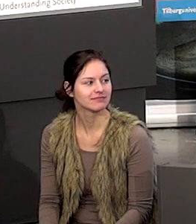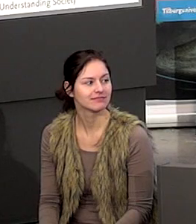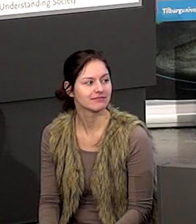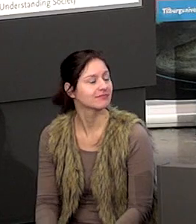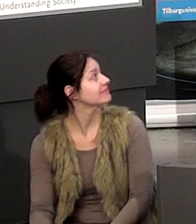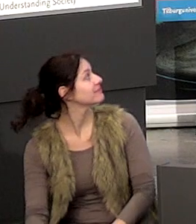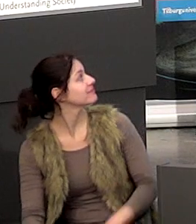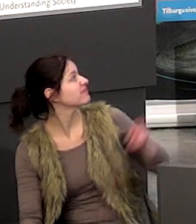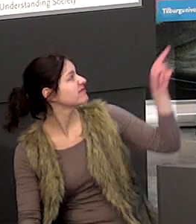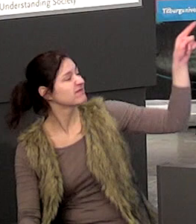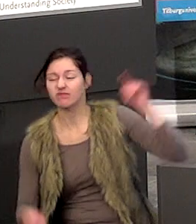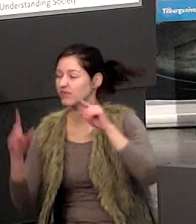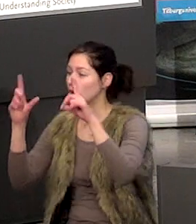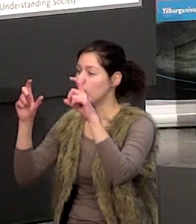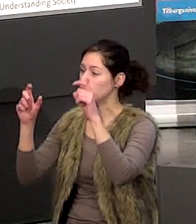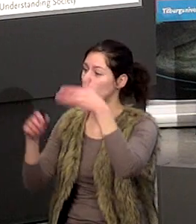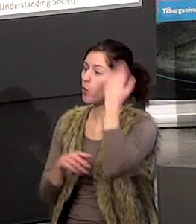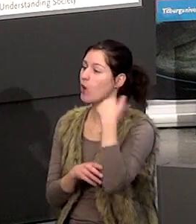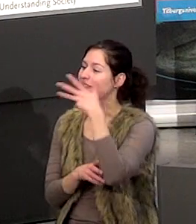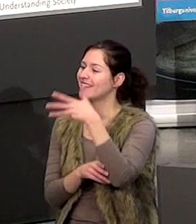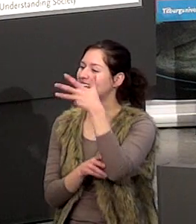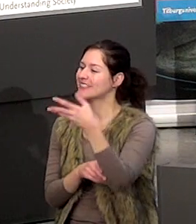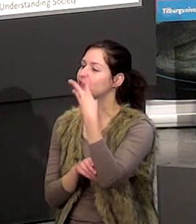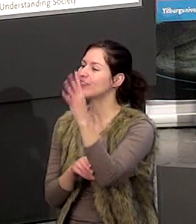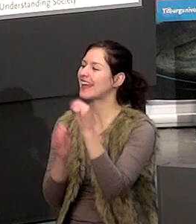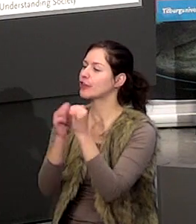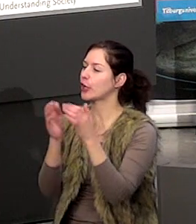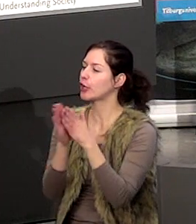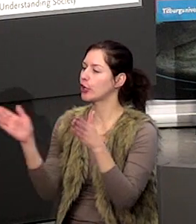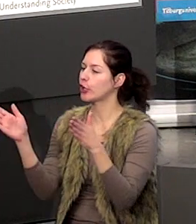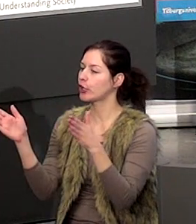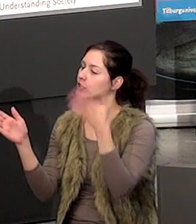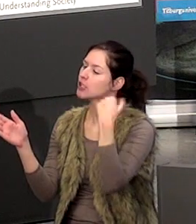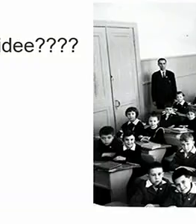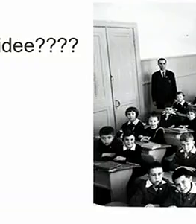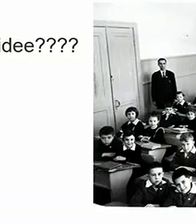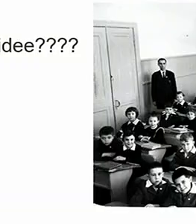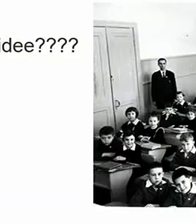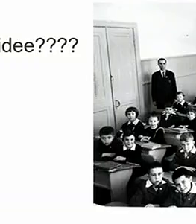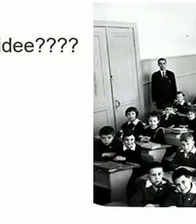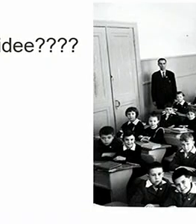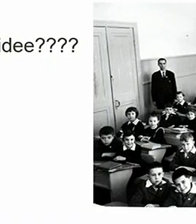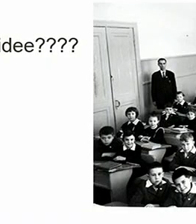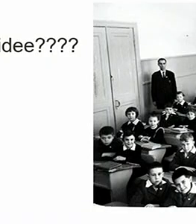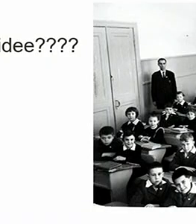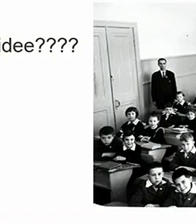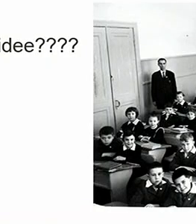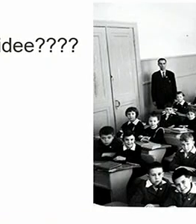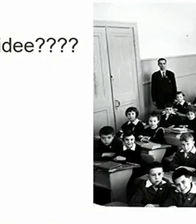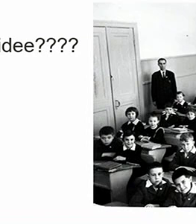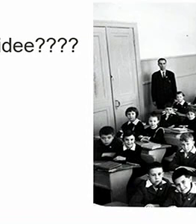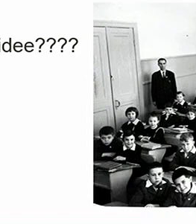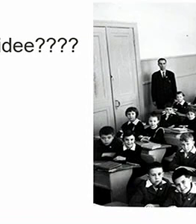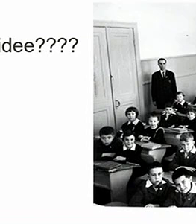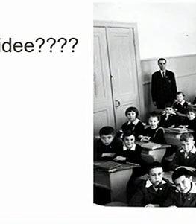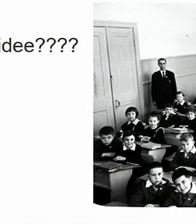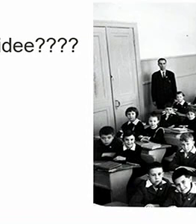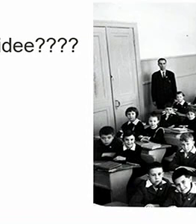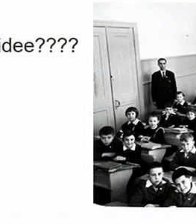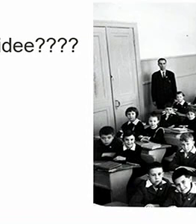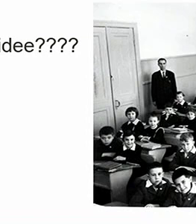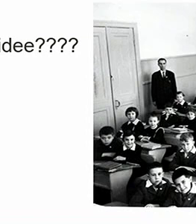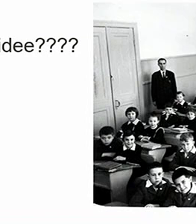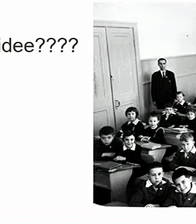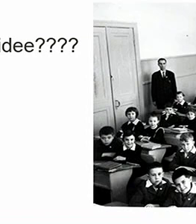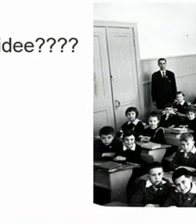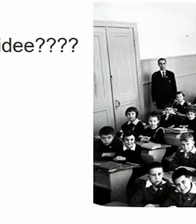Deze foto is uit rond 1940 gemaakt. Dat is de tijd dat jullie opa en oma's in de klas zaten. En toen was het niet ongebruikelijk dat er 40,